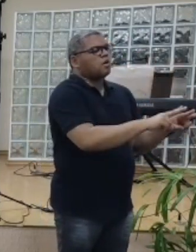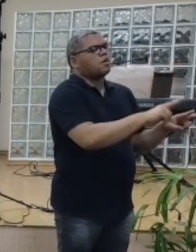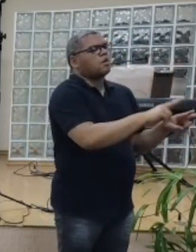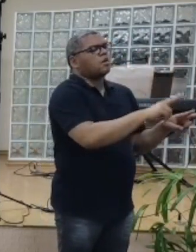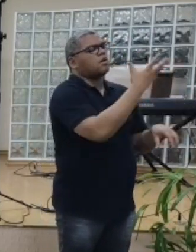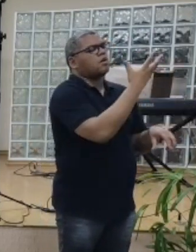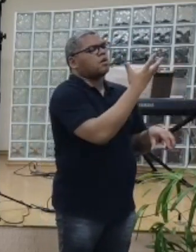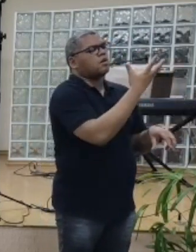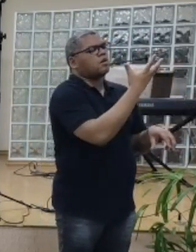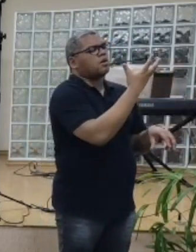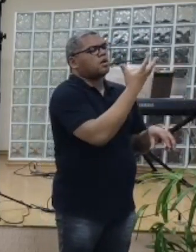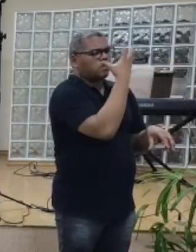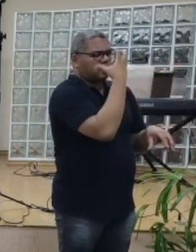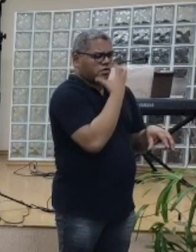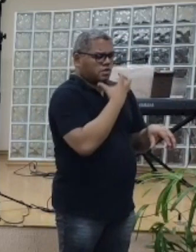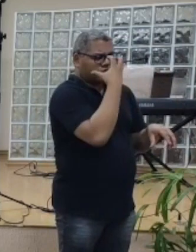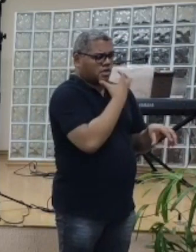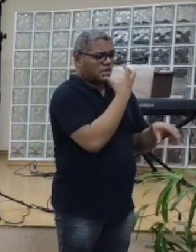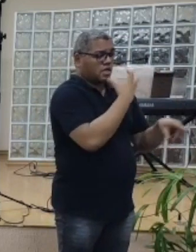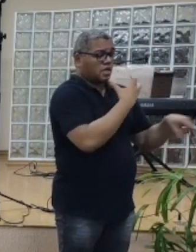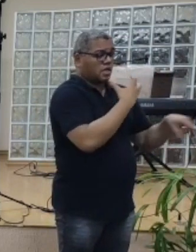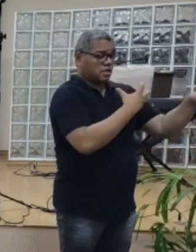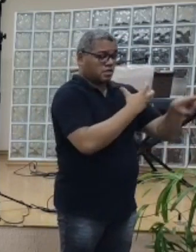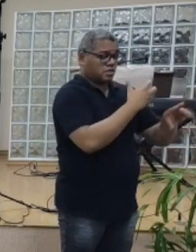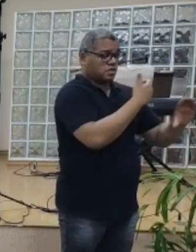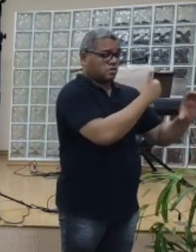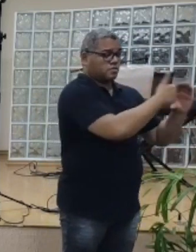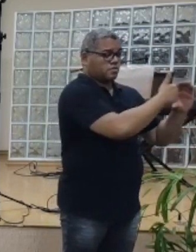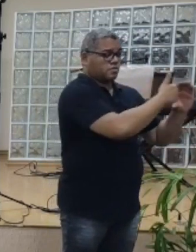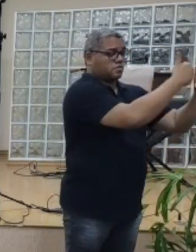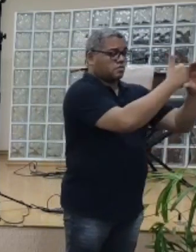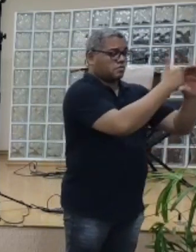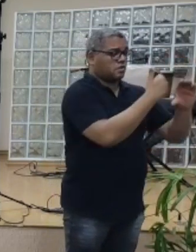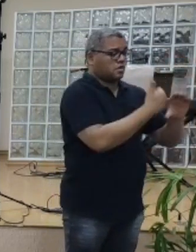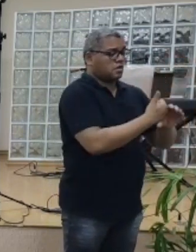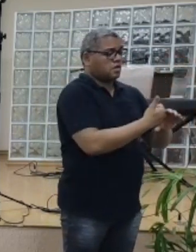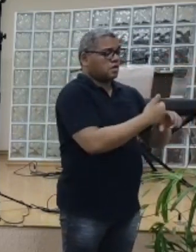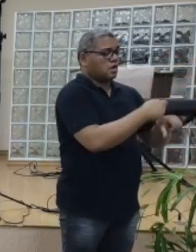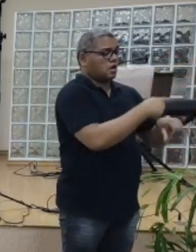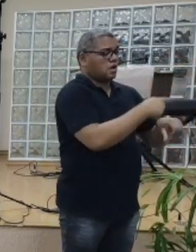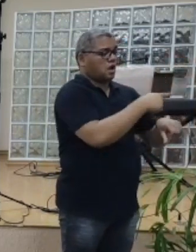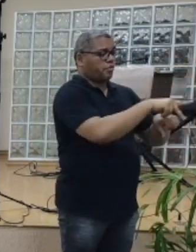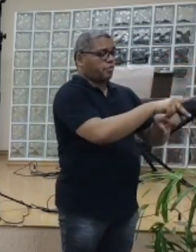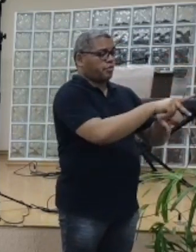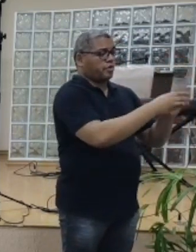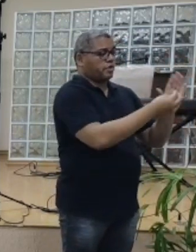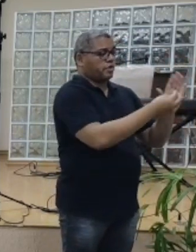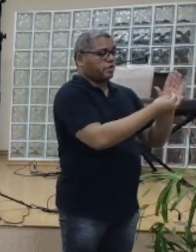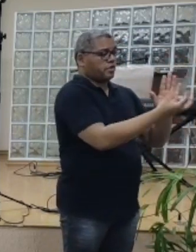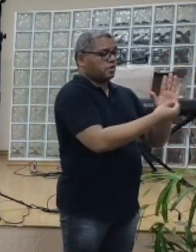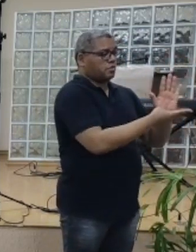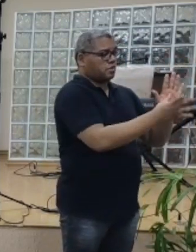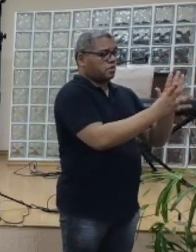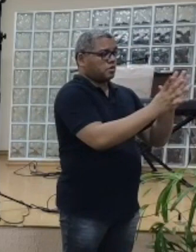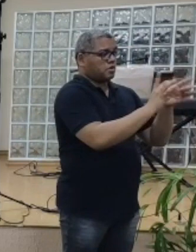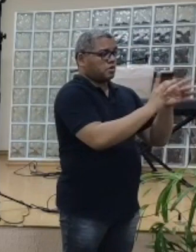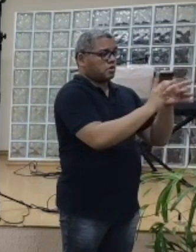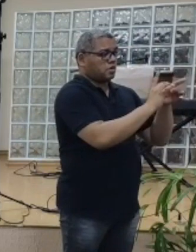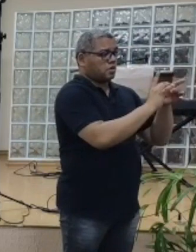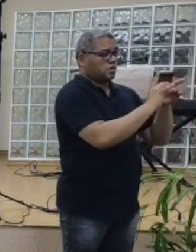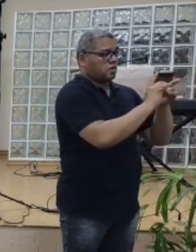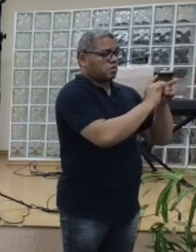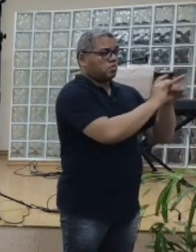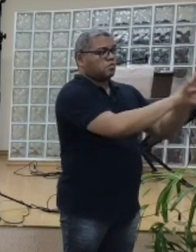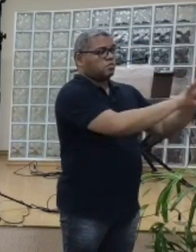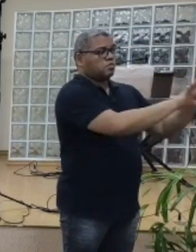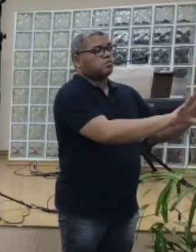abandonarem a pureza do Evangelho. É isso que Paulo fez até agora. No texto de hoje,